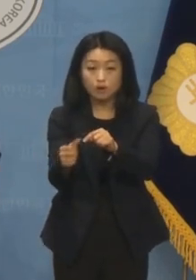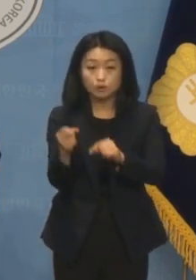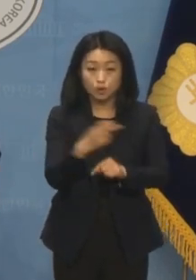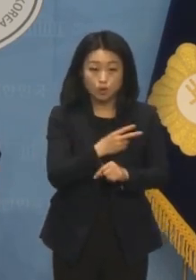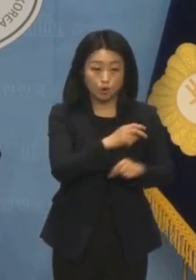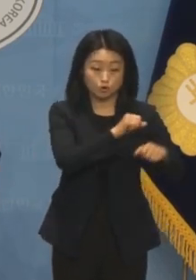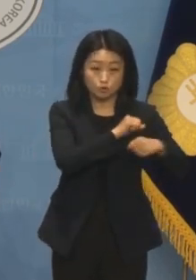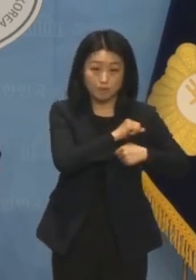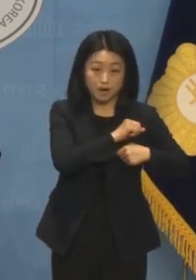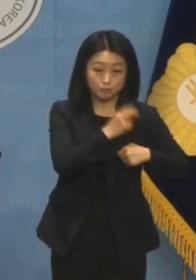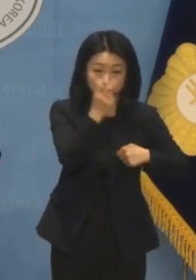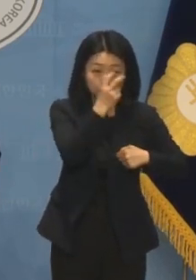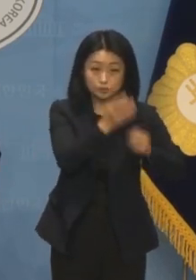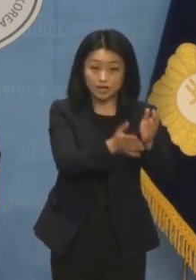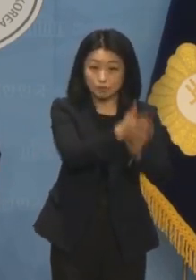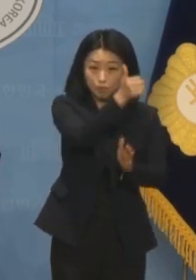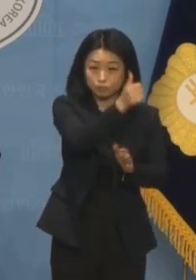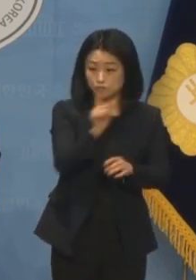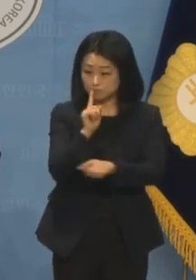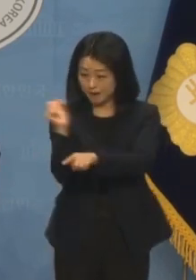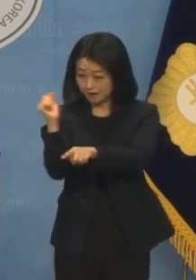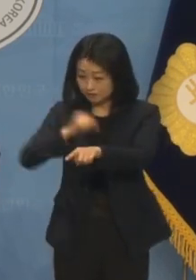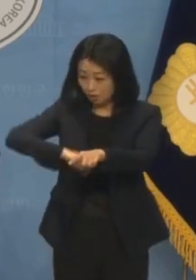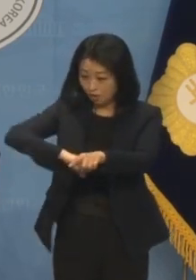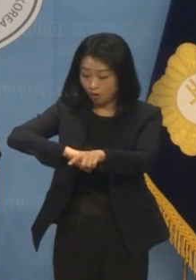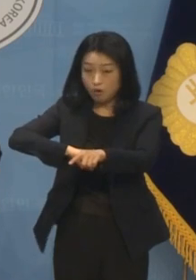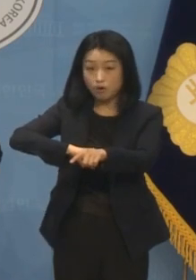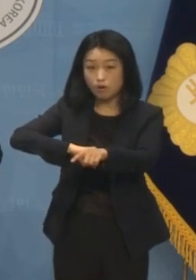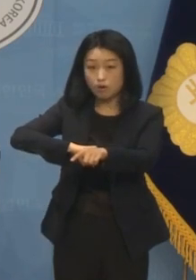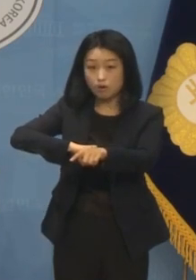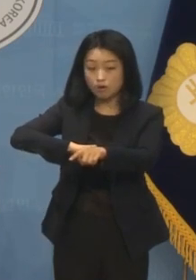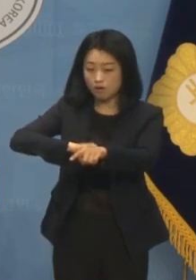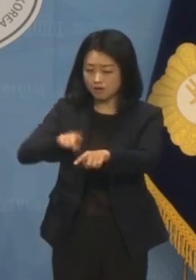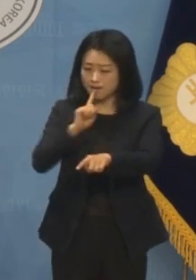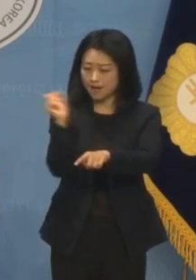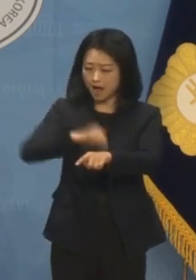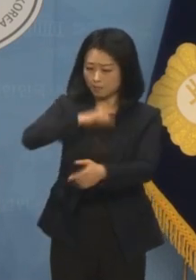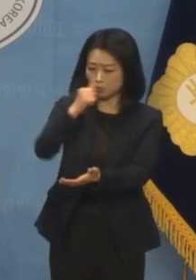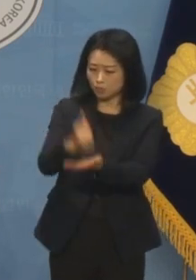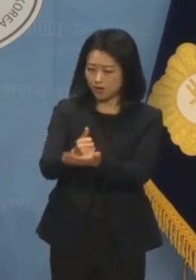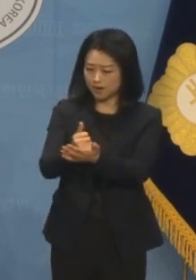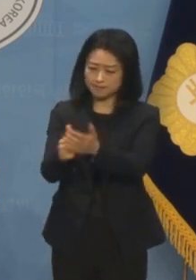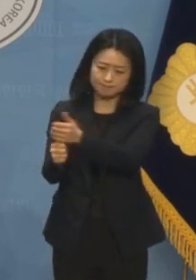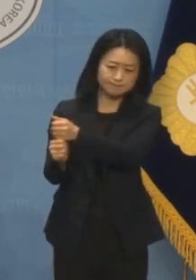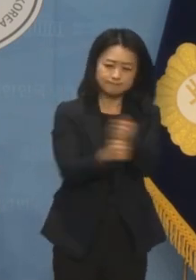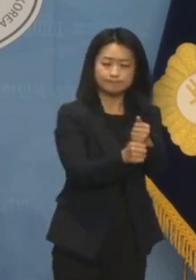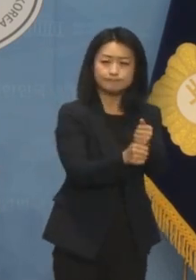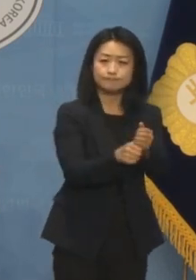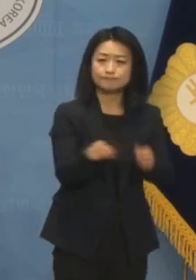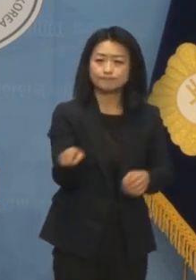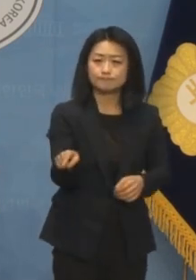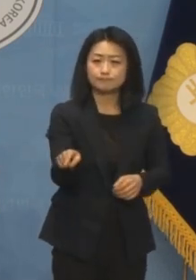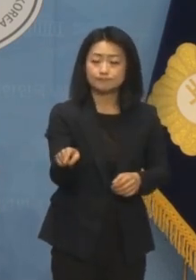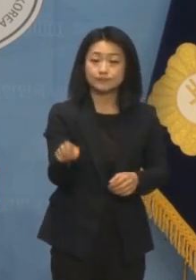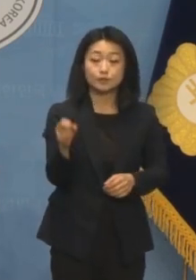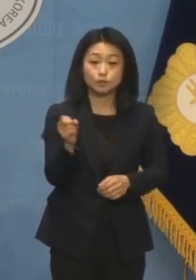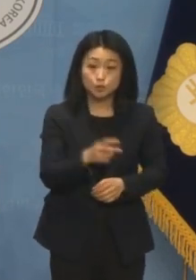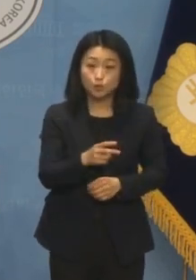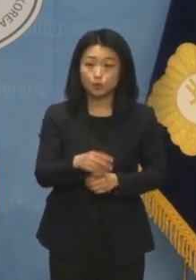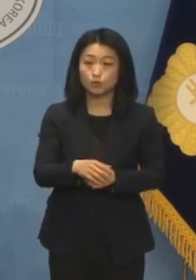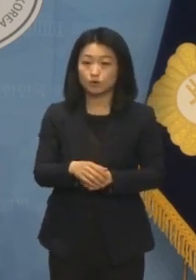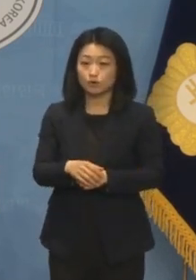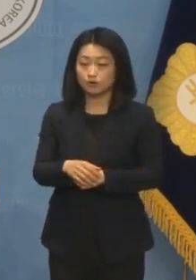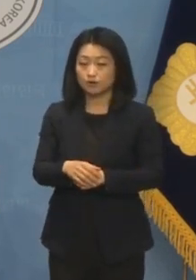조사본부는 박정훈 대령이 이를 거부하자 박 대령을 집단항명 수괴죄로 입건하고 임성근 사단장을 혐의